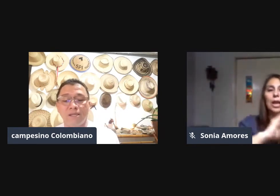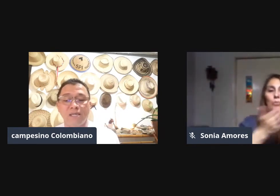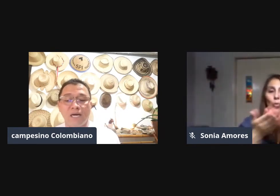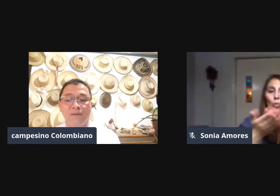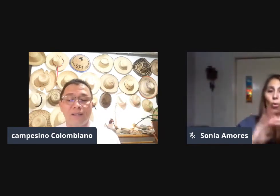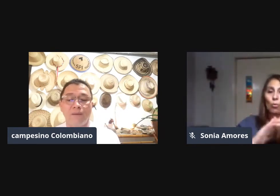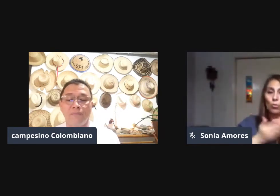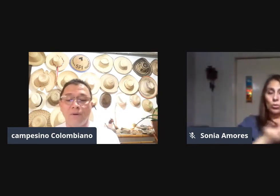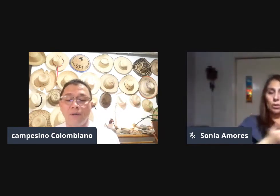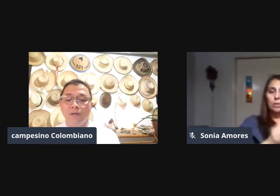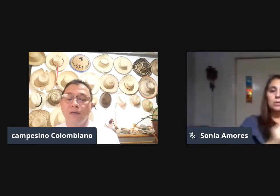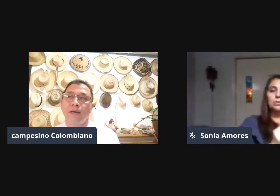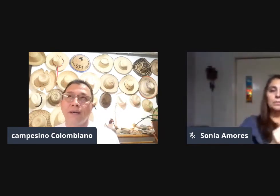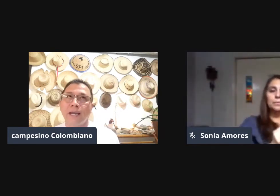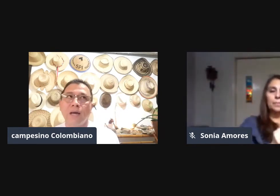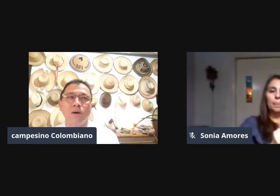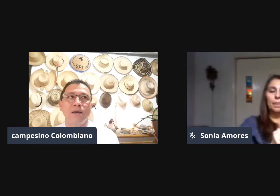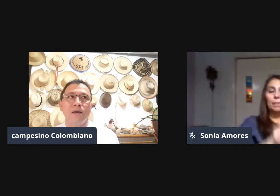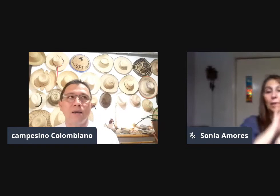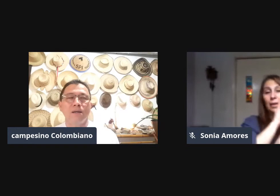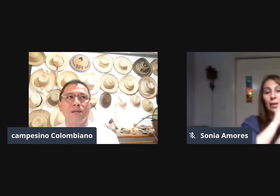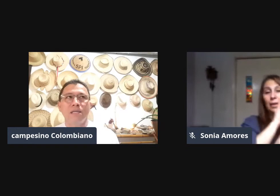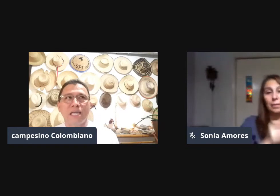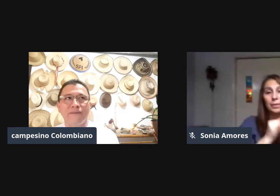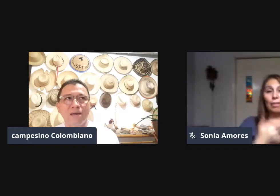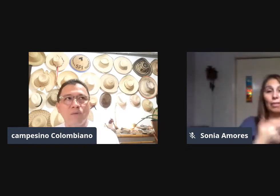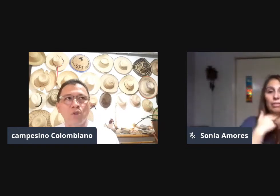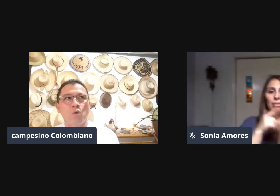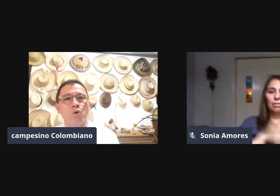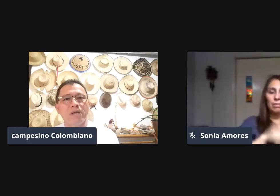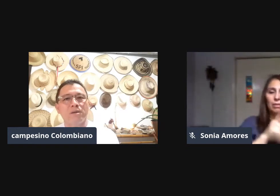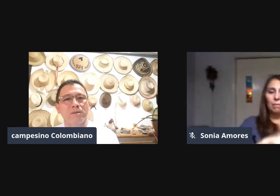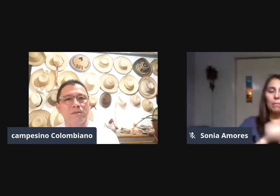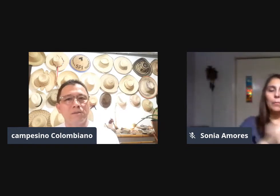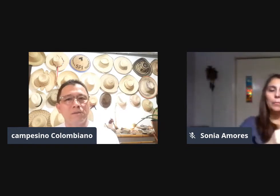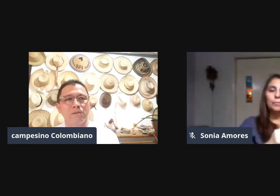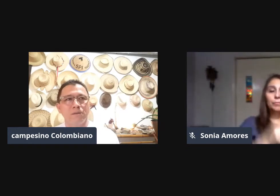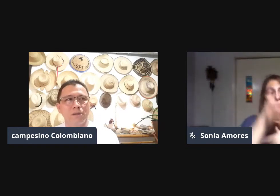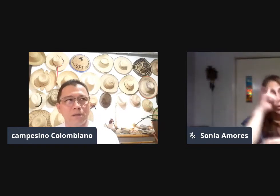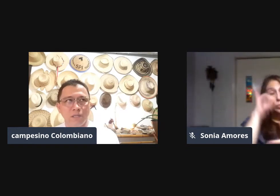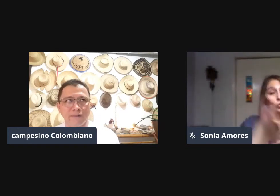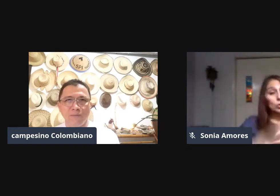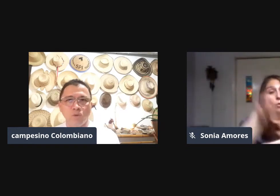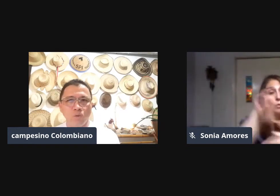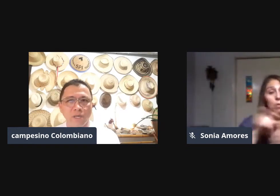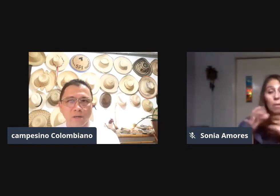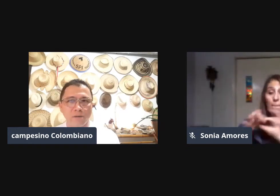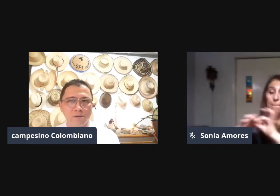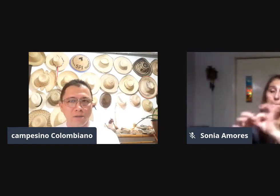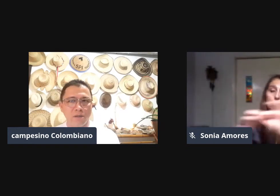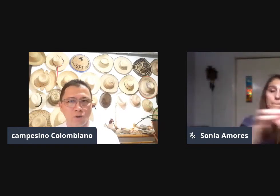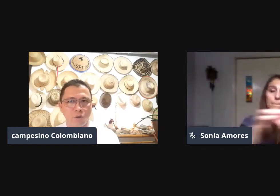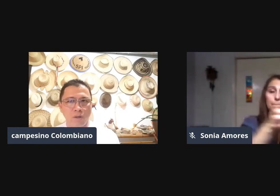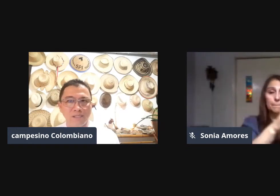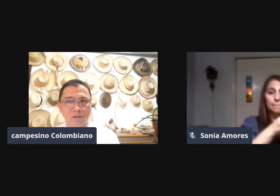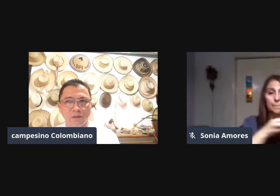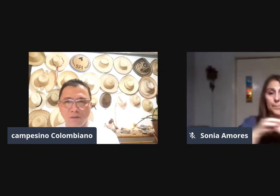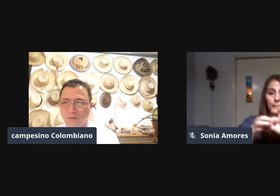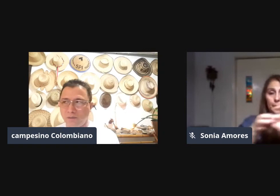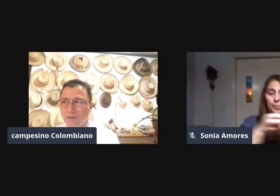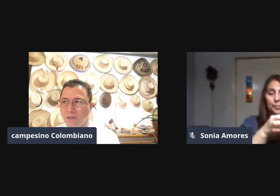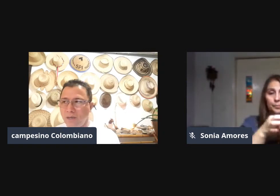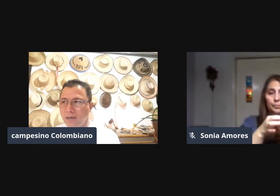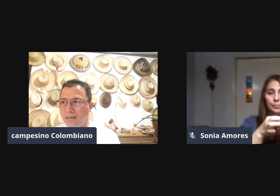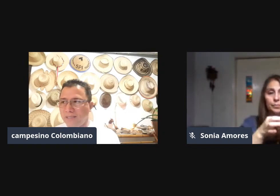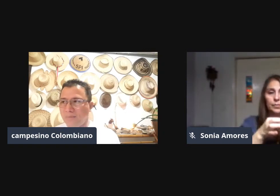terminando, que se acaba el tiempo, creo que debemos unirnos. Debemos unirnos todas y